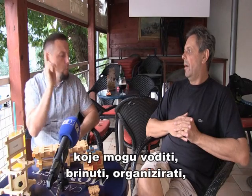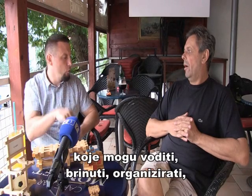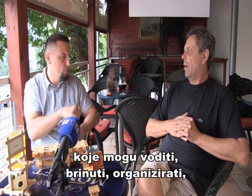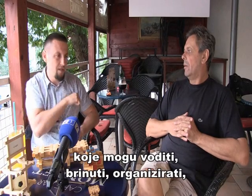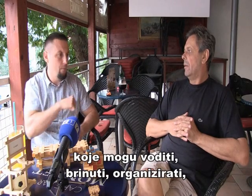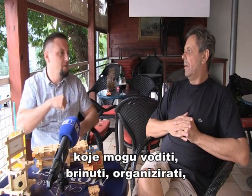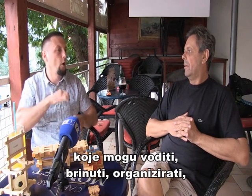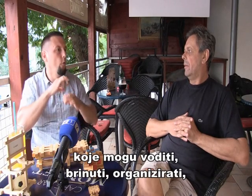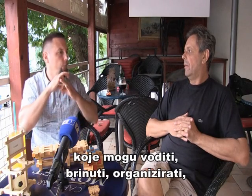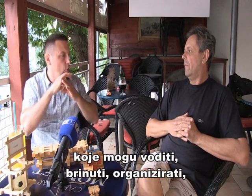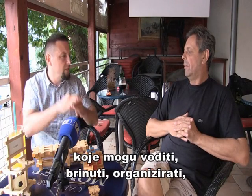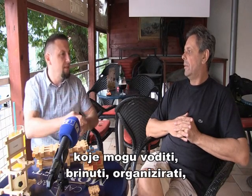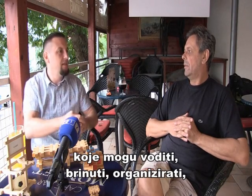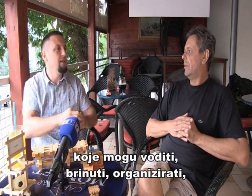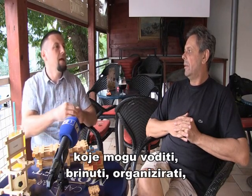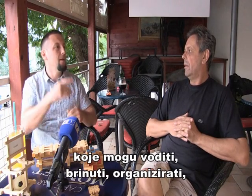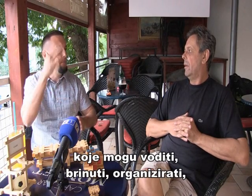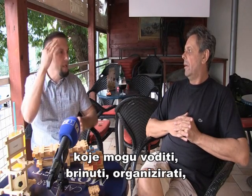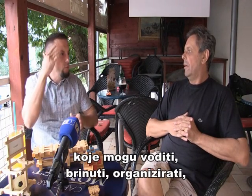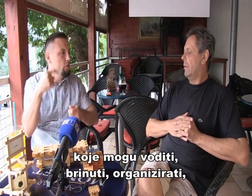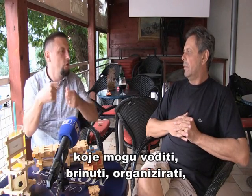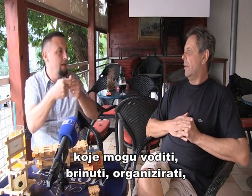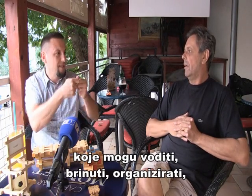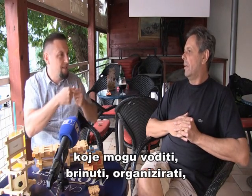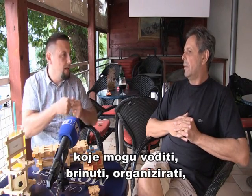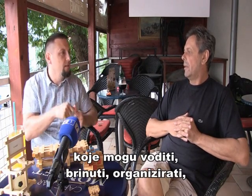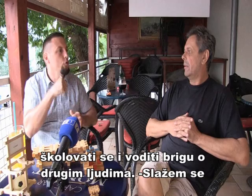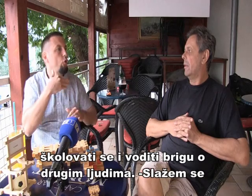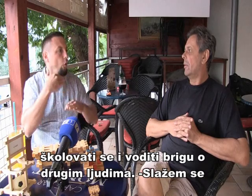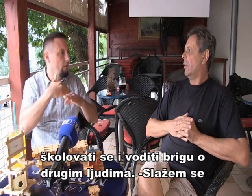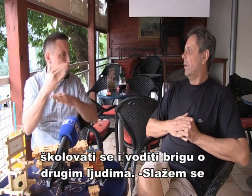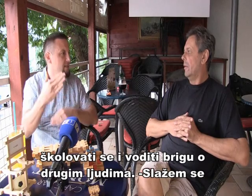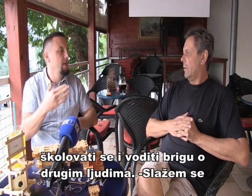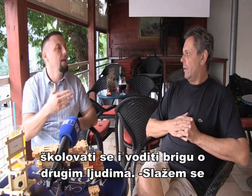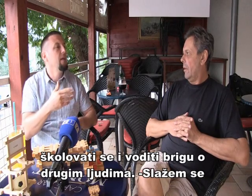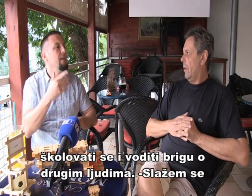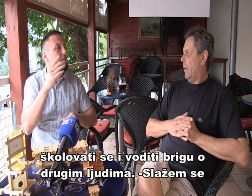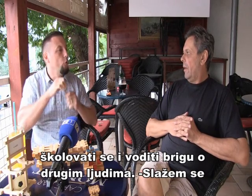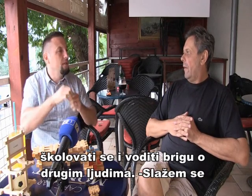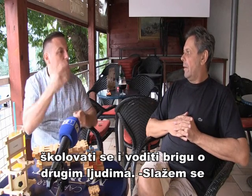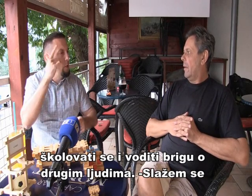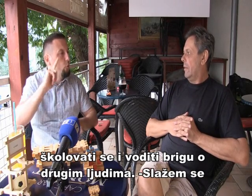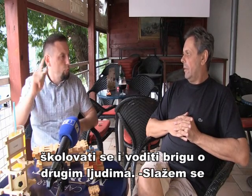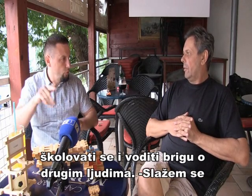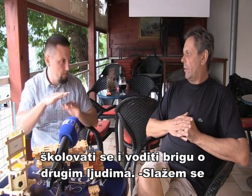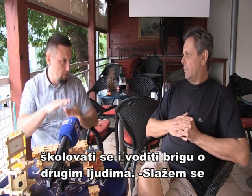mogu samostalno voditi, brinuti, organizirati, školovati se i voditi brinuti. Da,